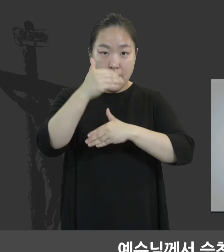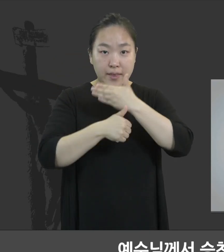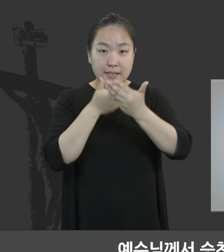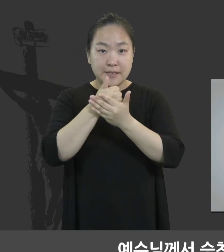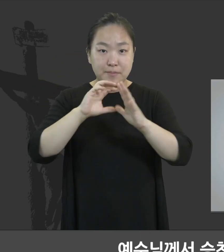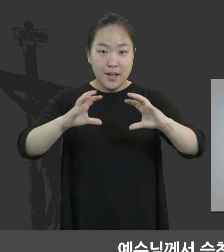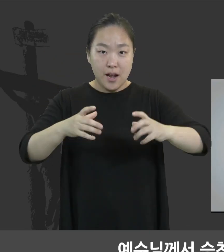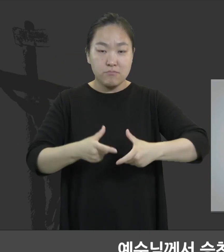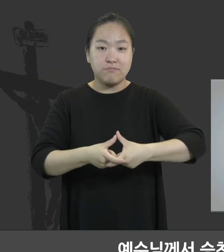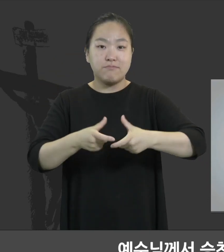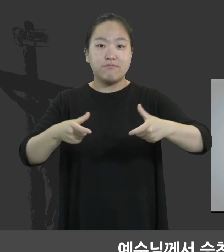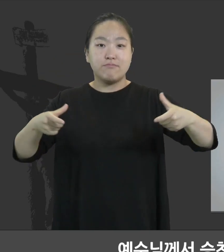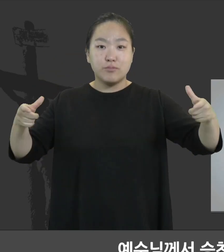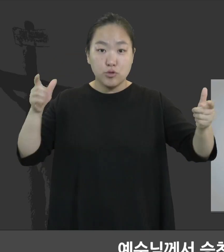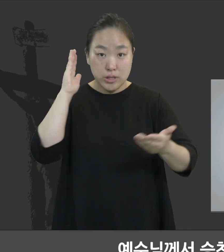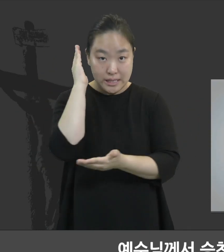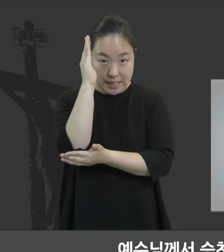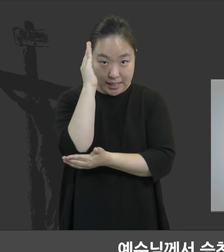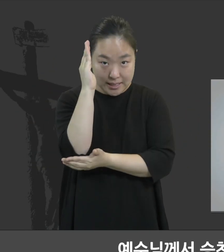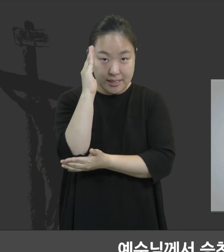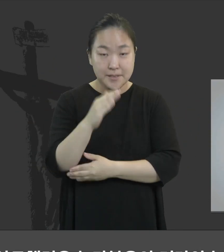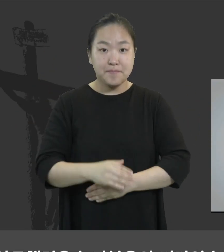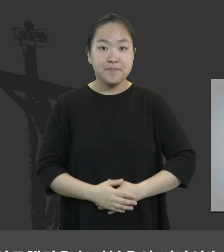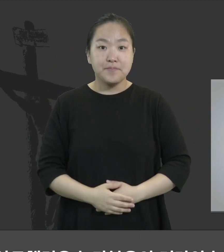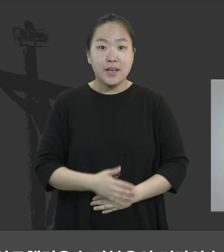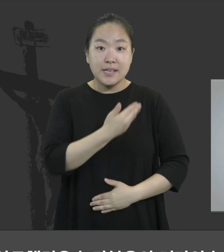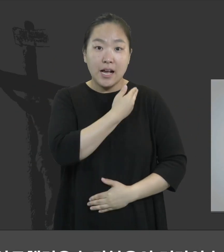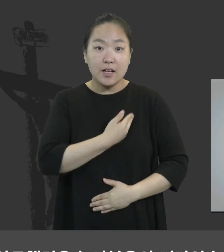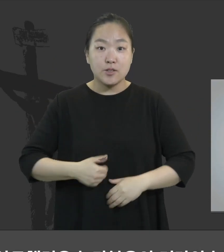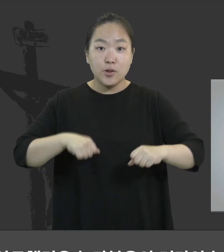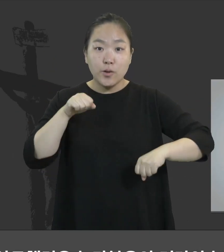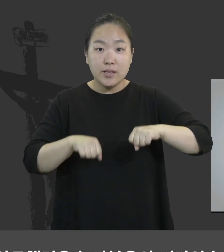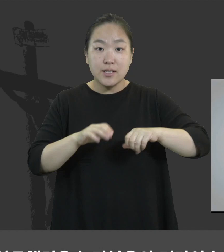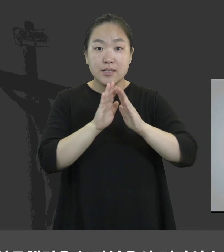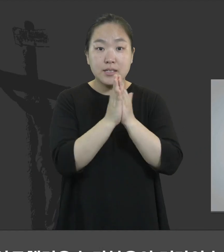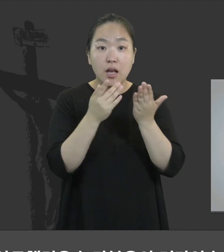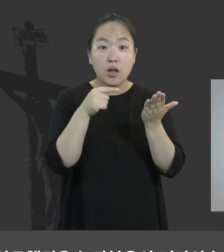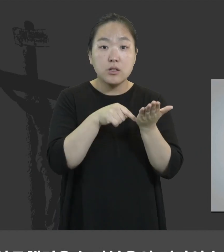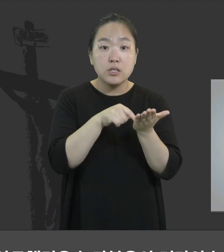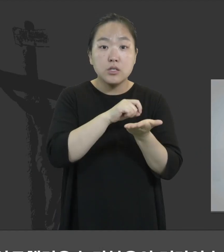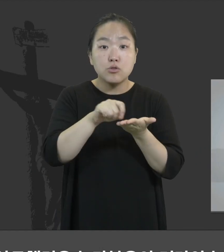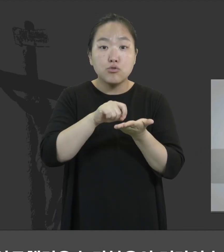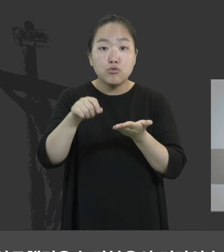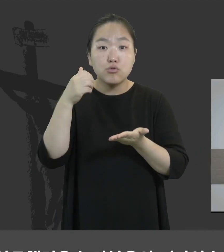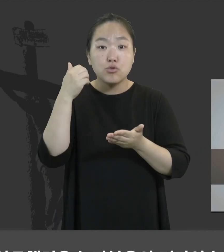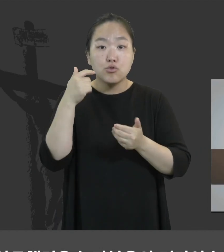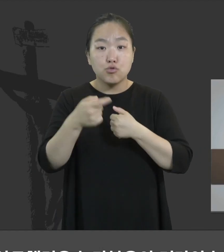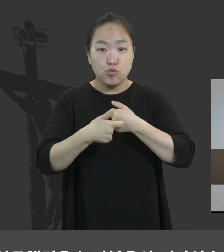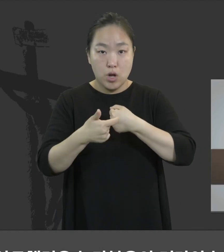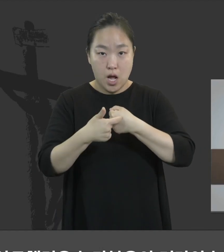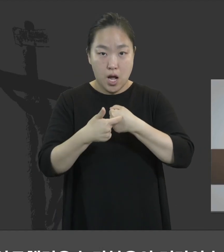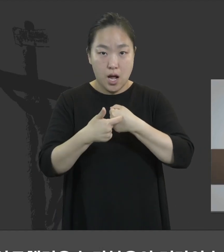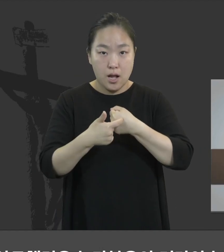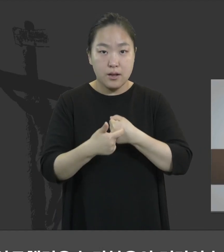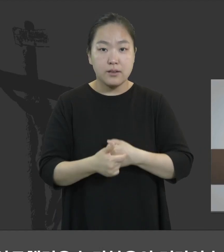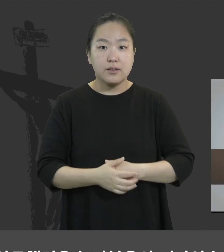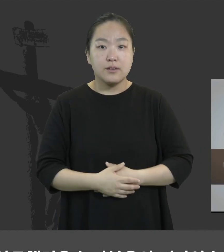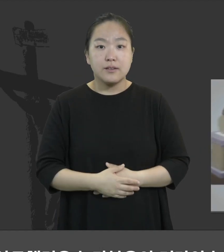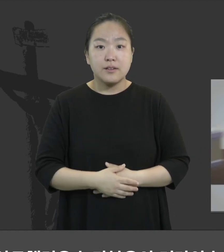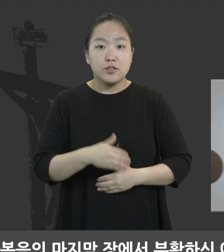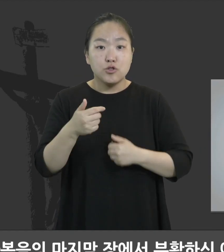나라가 확장되어가는 이야기가 펼쳐지죠. 사도행전은 누가복음의 저자인 누가에 의해